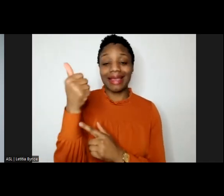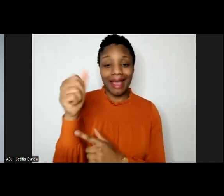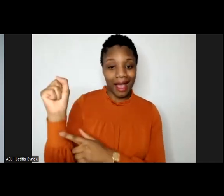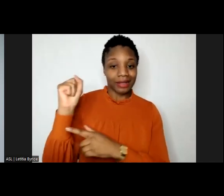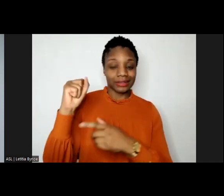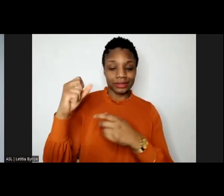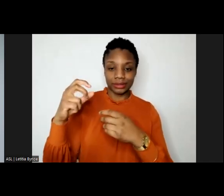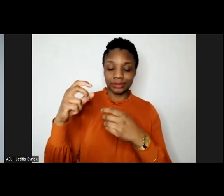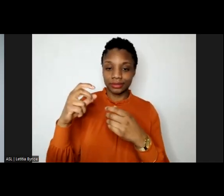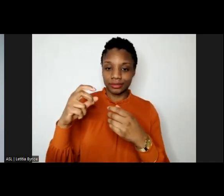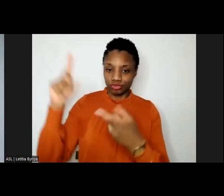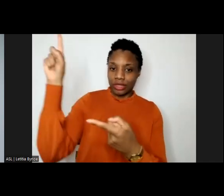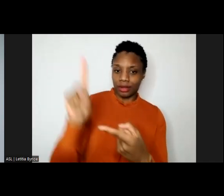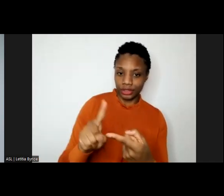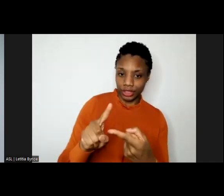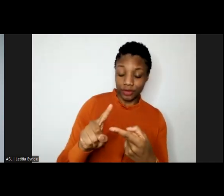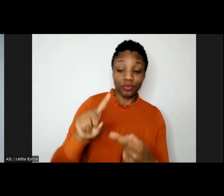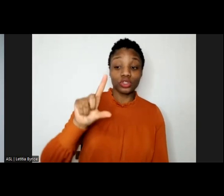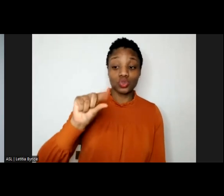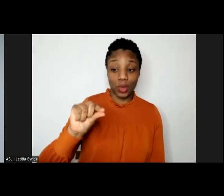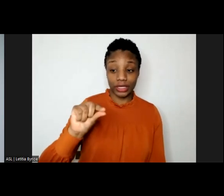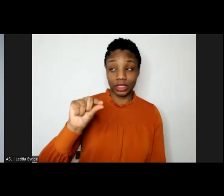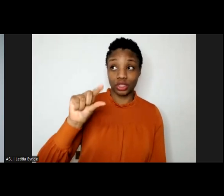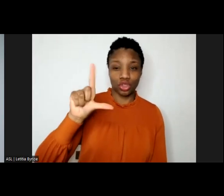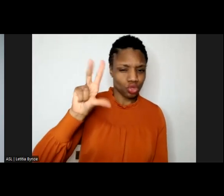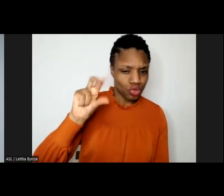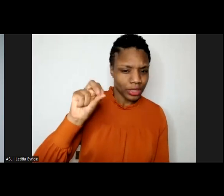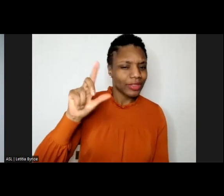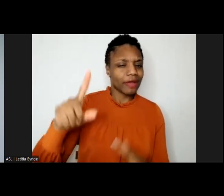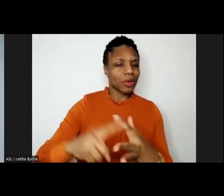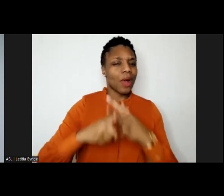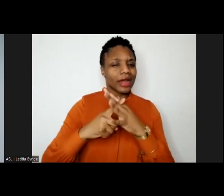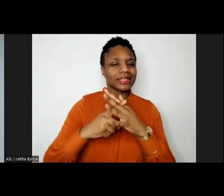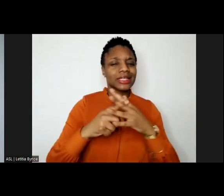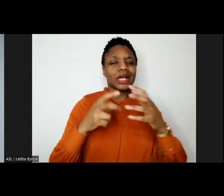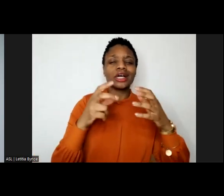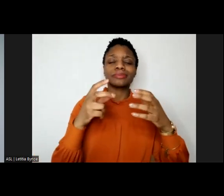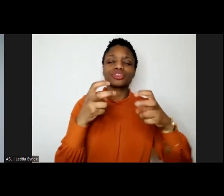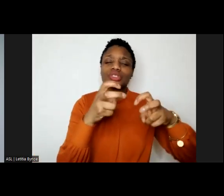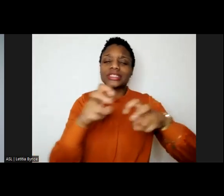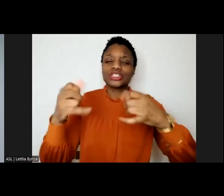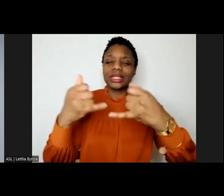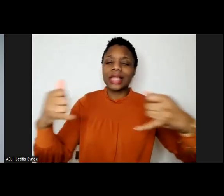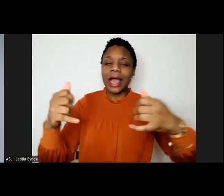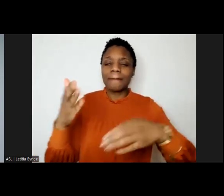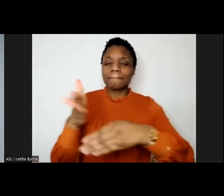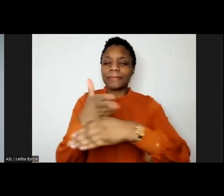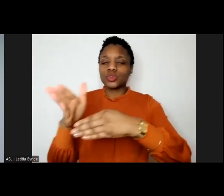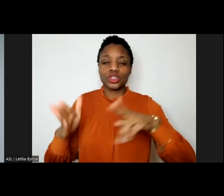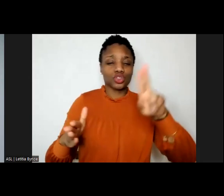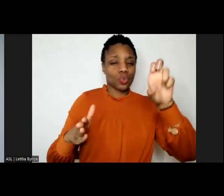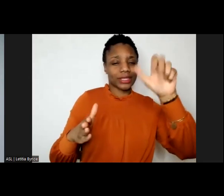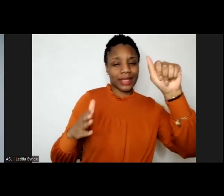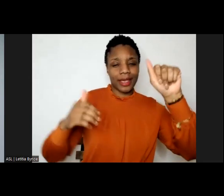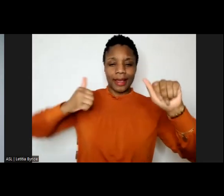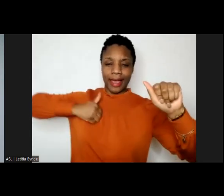entendió para el 20 30 eso requiere una construcción entre de una